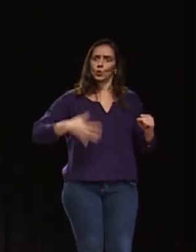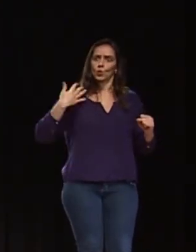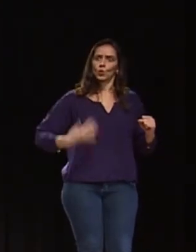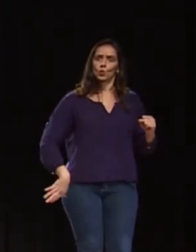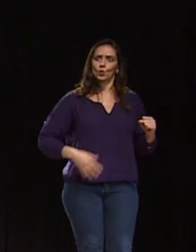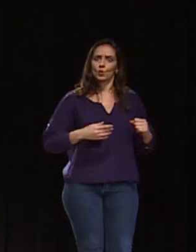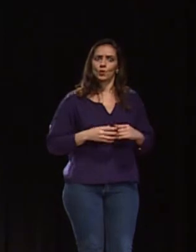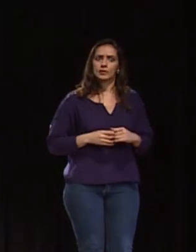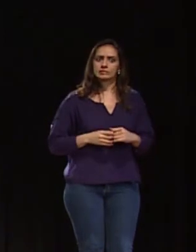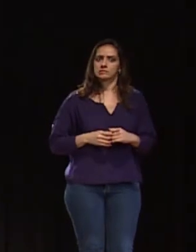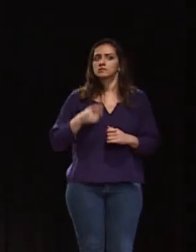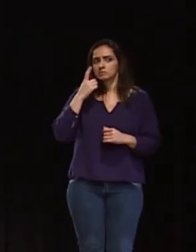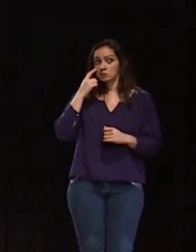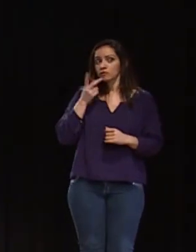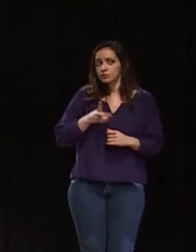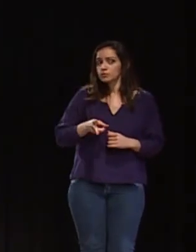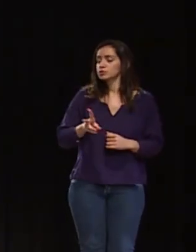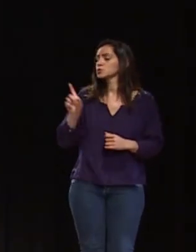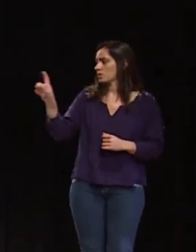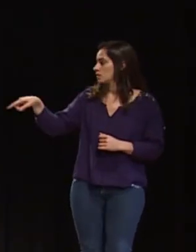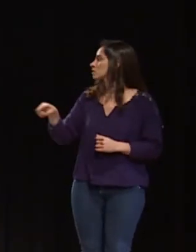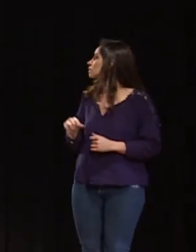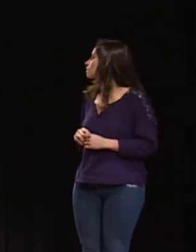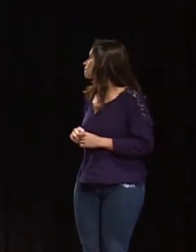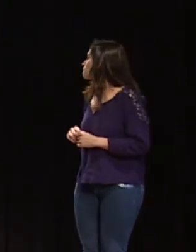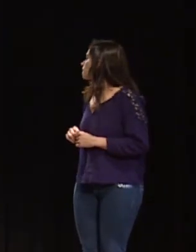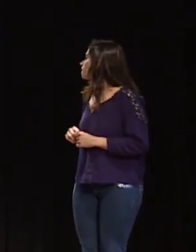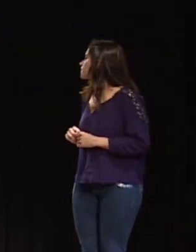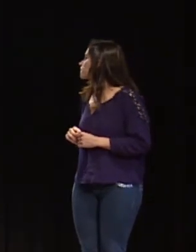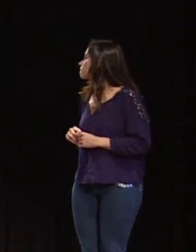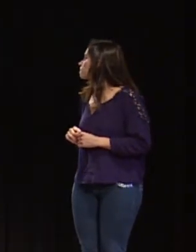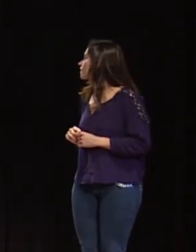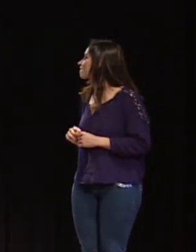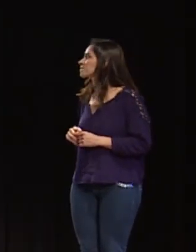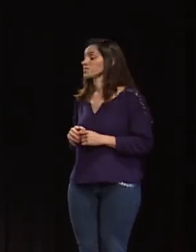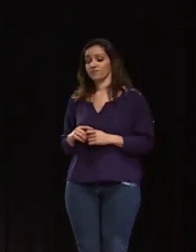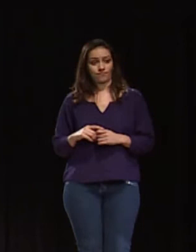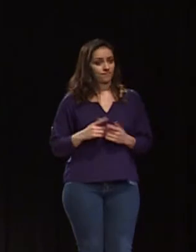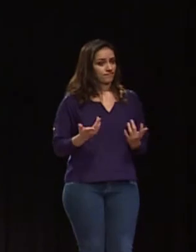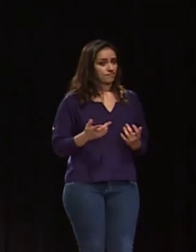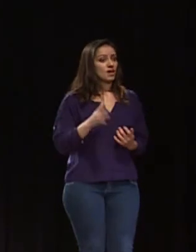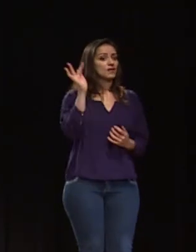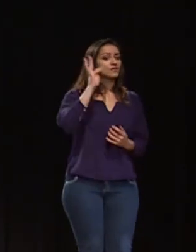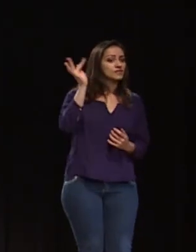desconforto linguístico. Então, olha a diferença. Então, vamos continuar vendo o exemplo. E aí,